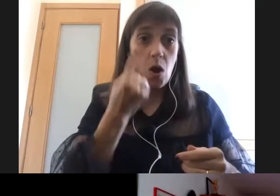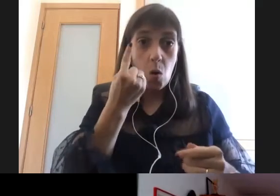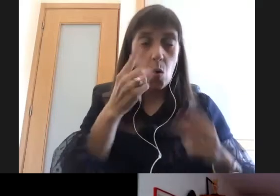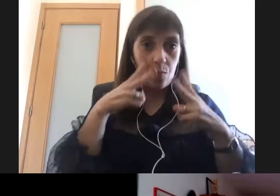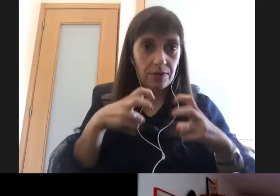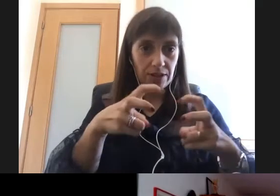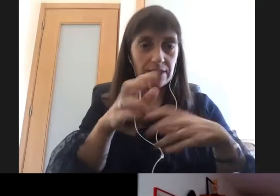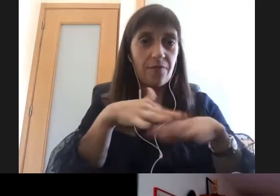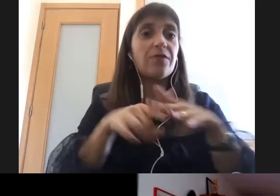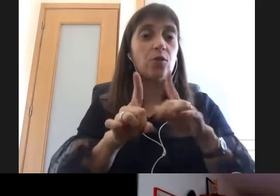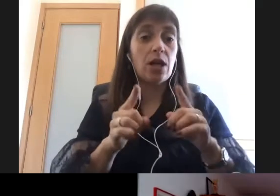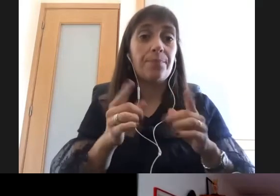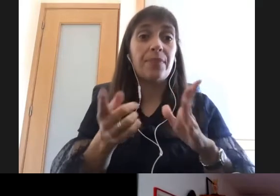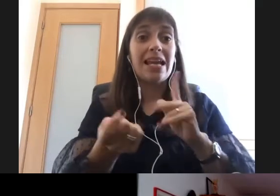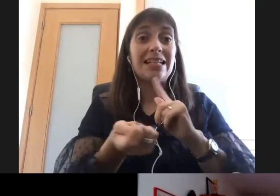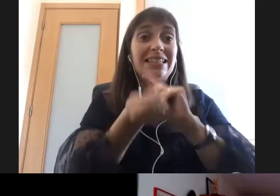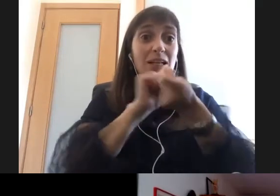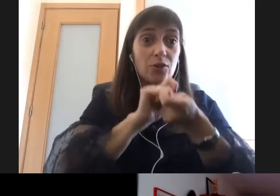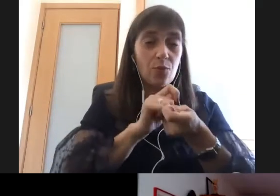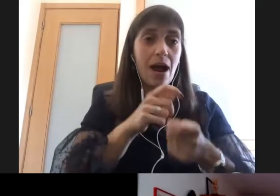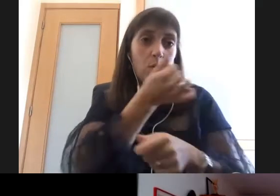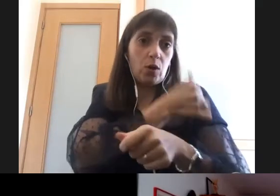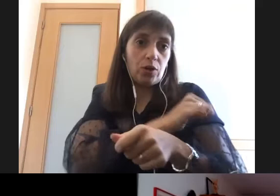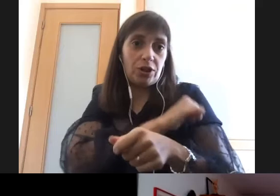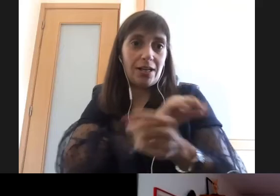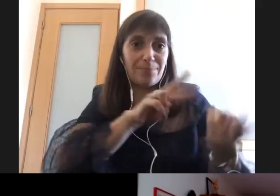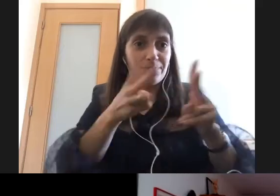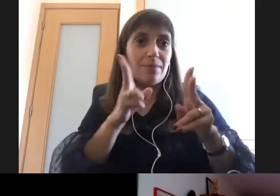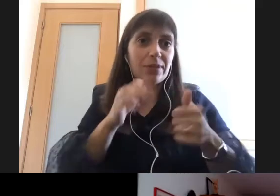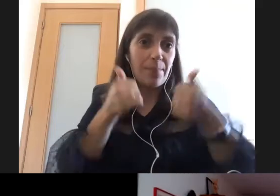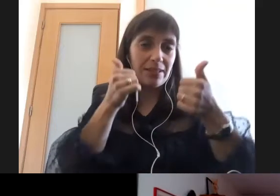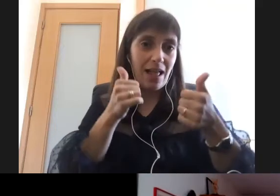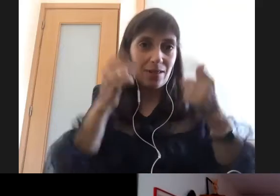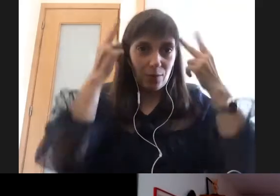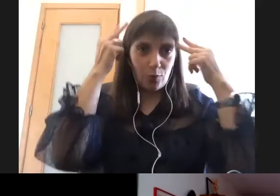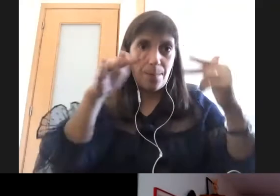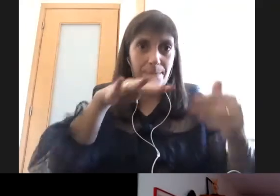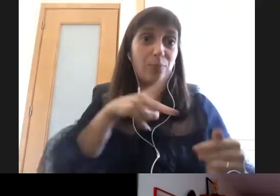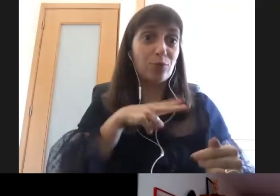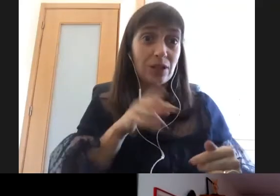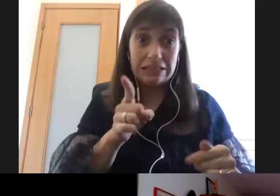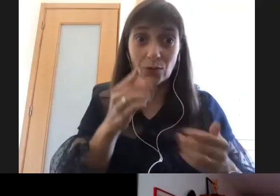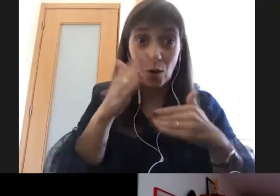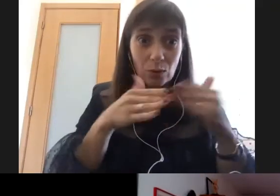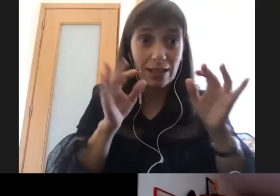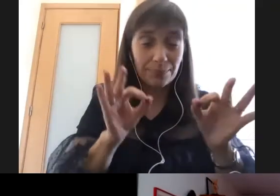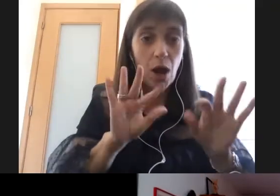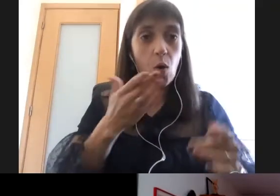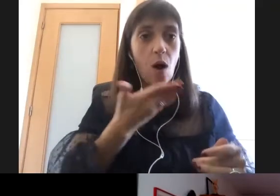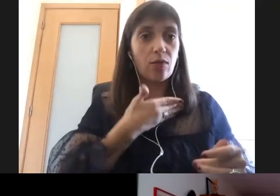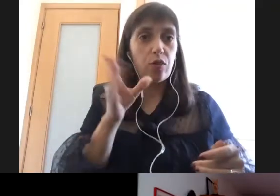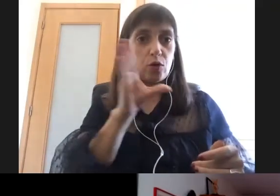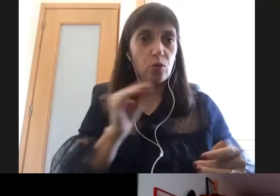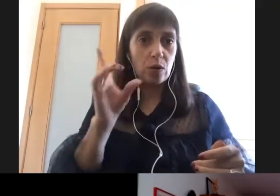transformar o Rio de Janeiro em capital do Império Português. É algo que acontece quando Dom João VI vem em